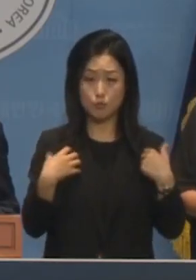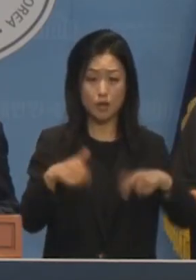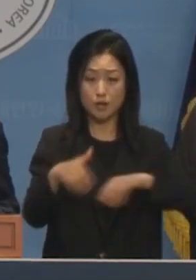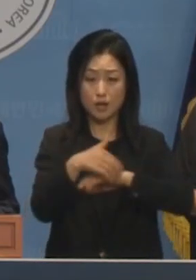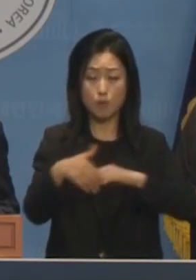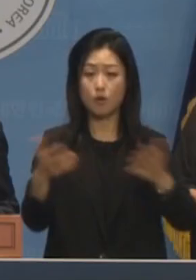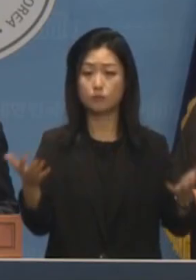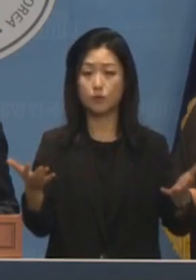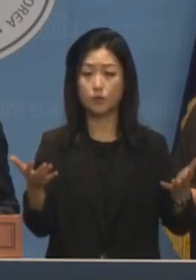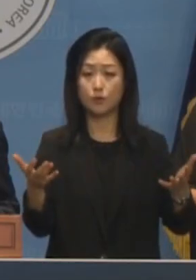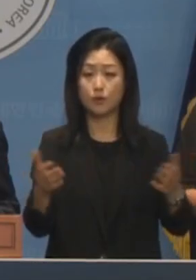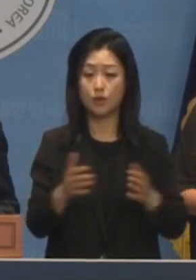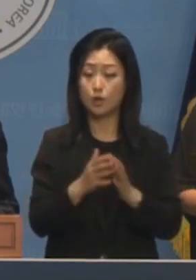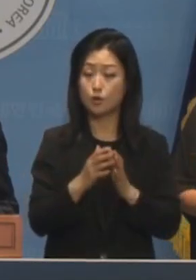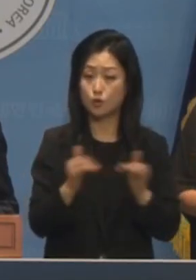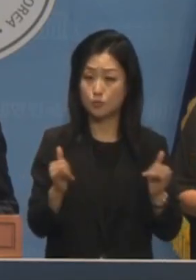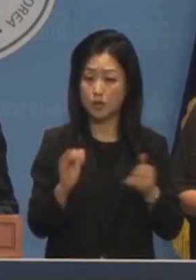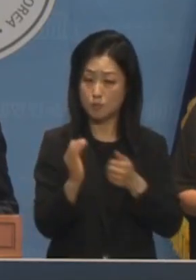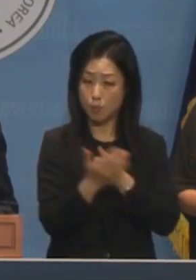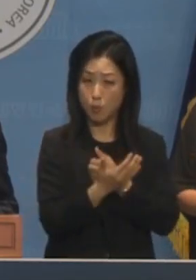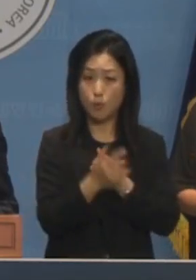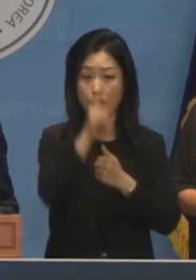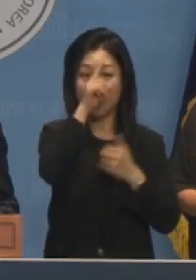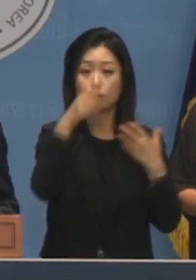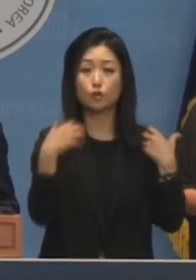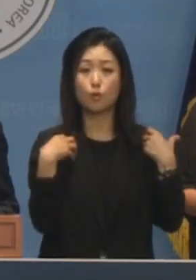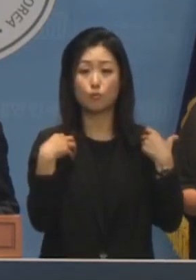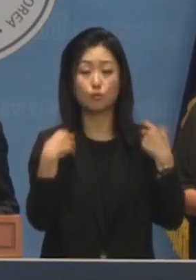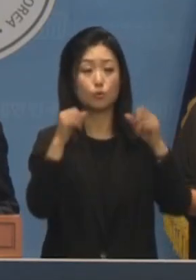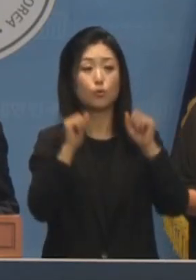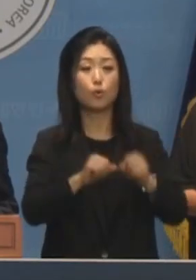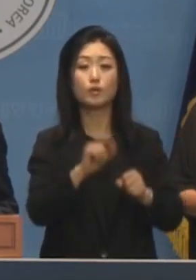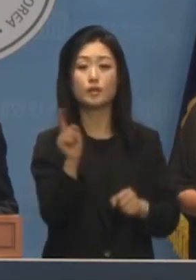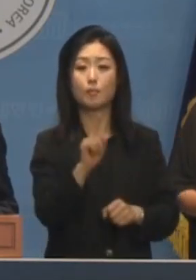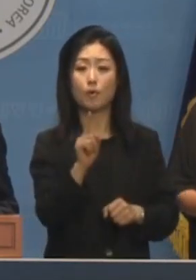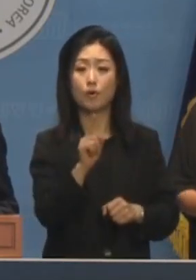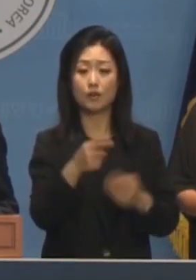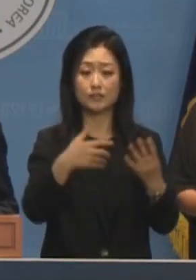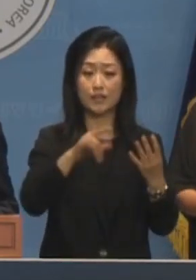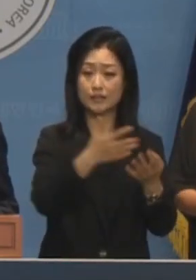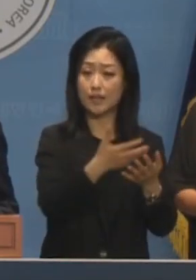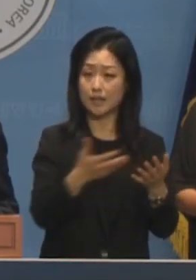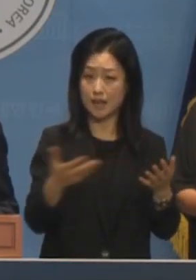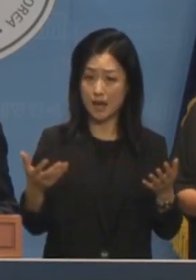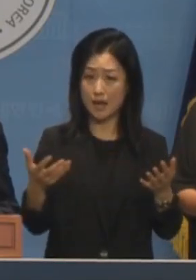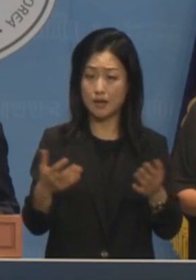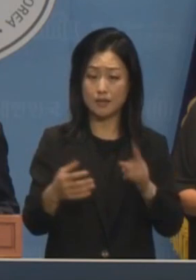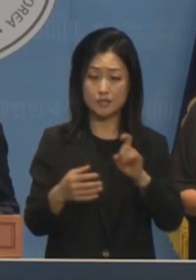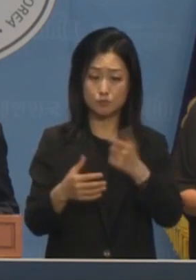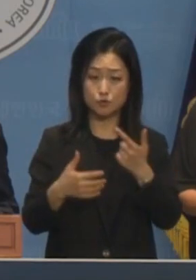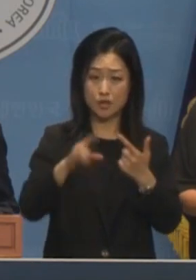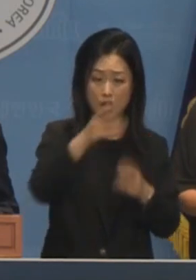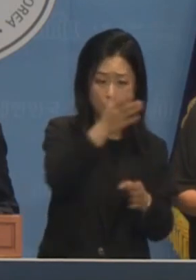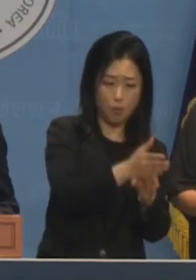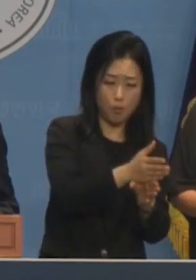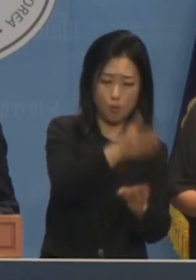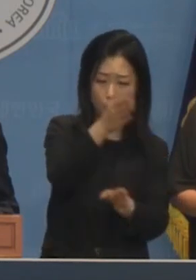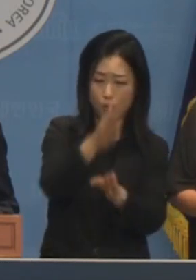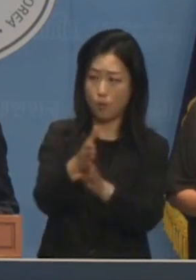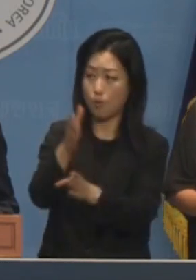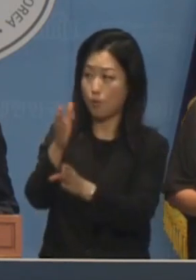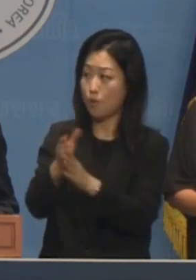있다. 국민을 보호해야 할 정부는 어디에 있는가? 4대 강이 16개 부에 가로막혀